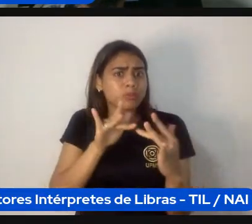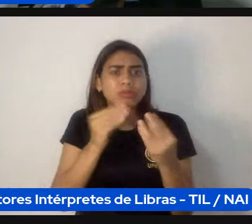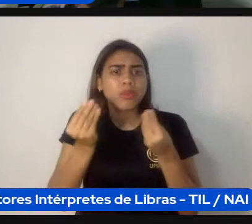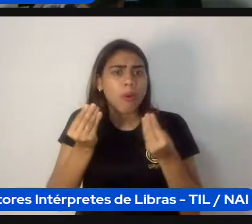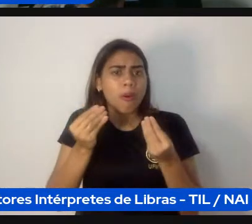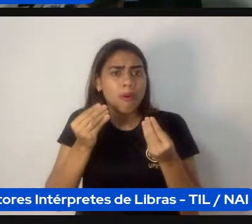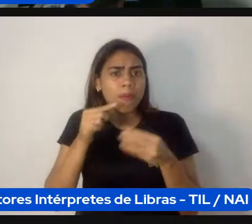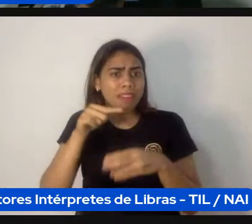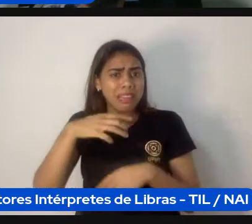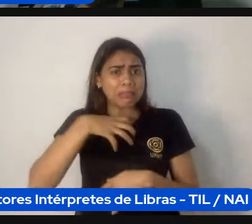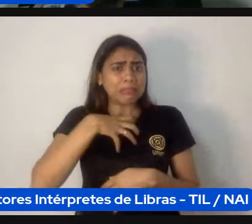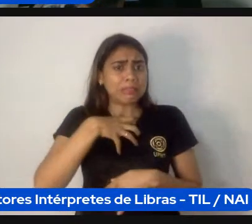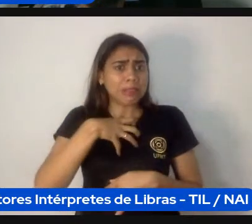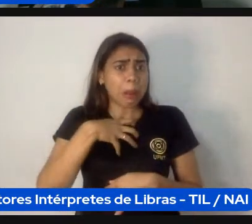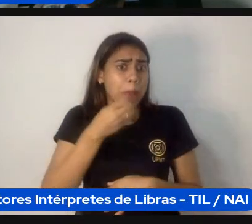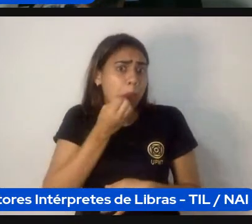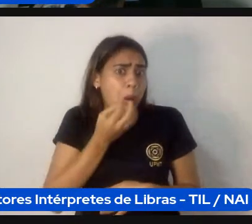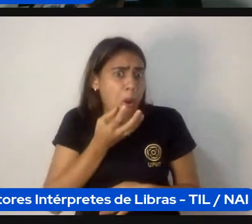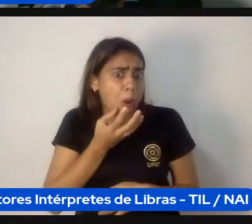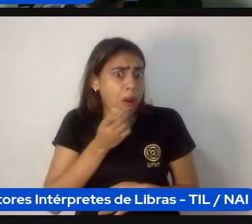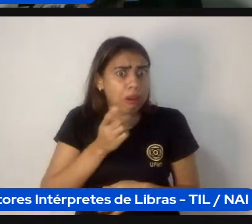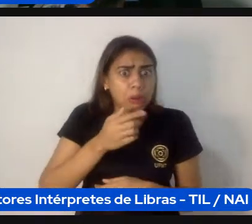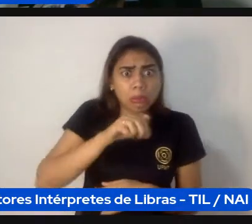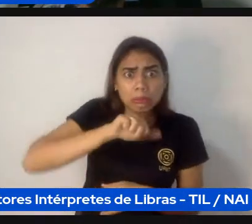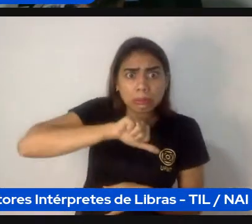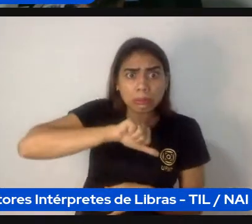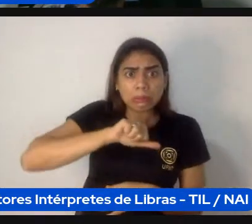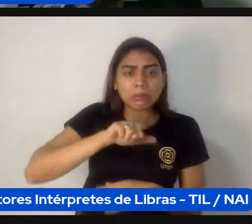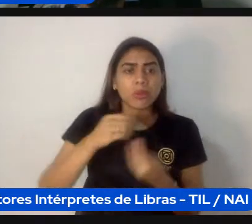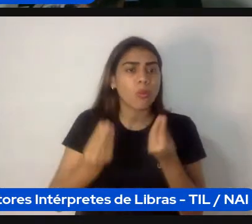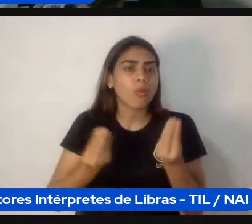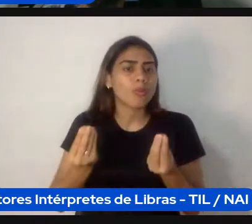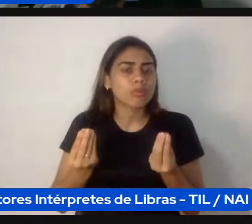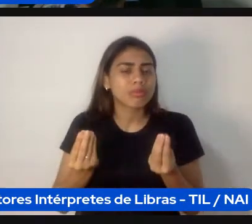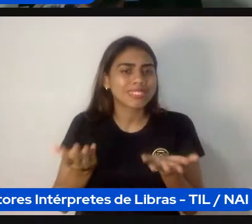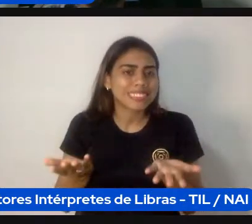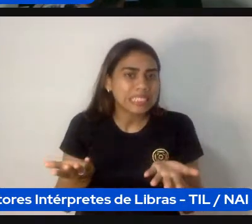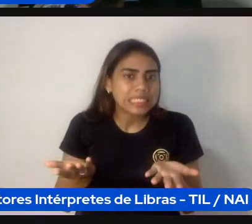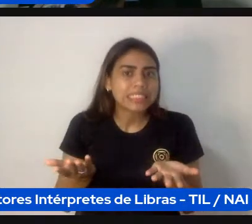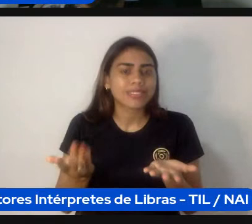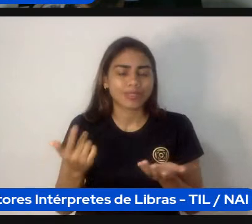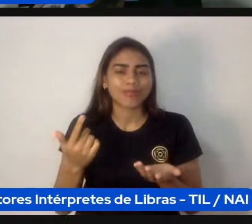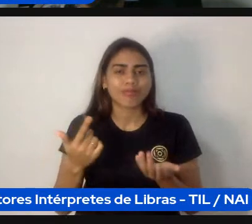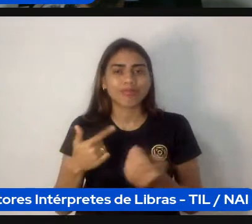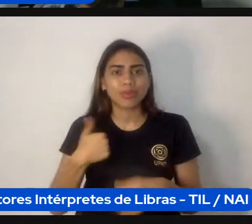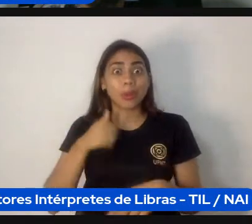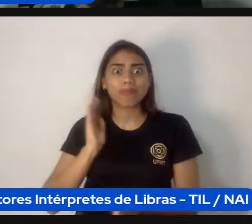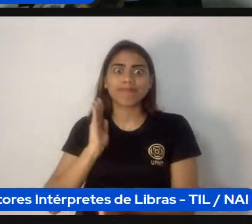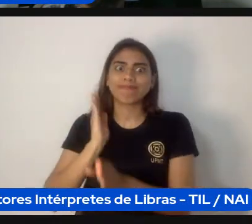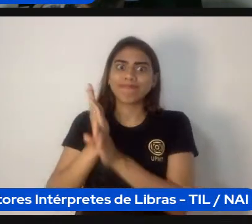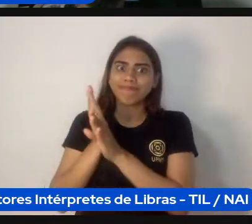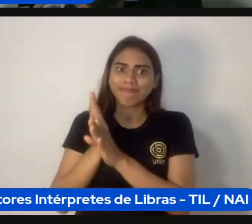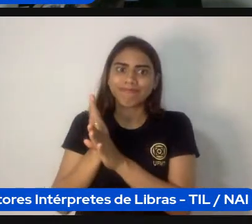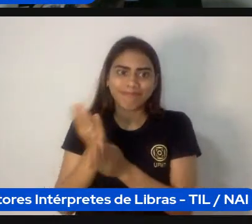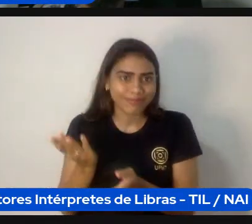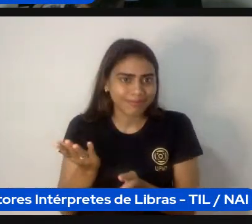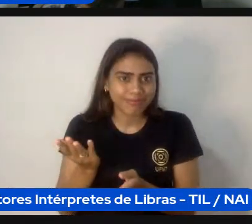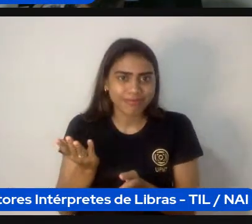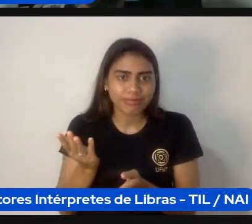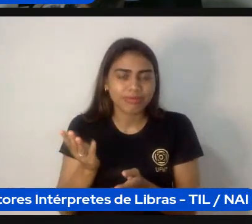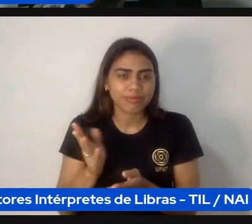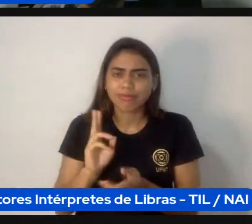olha, eu lido com essa temática há muitos anos, né? E outro dia eu encontrei uma pessoa no supermercado